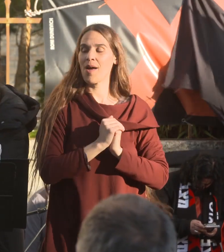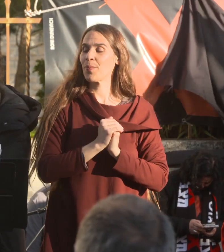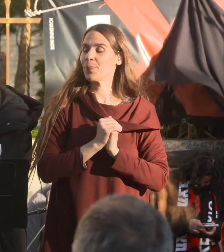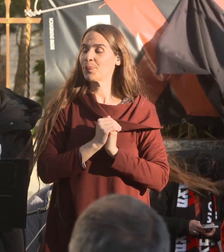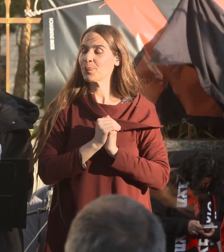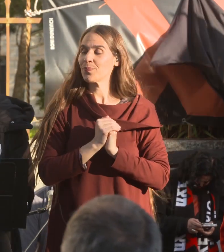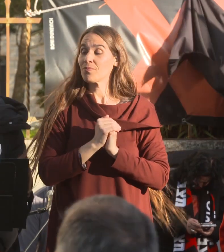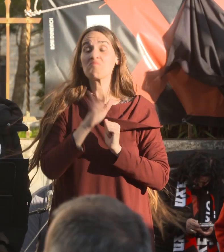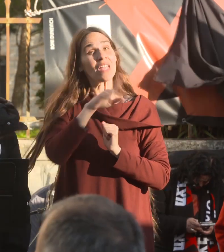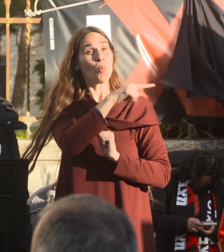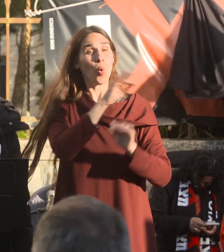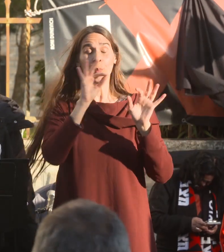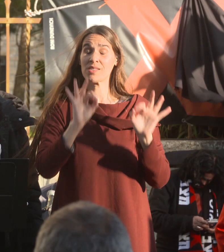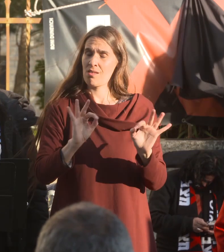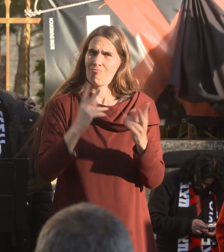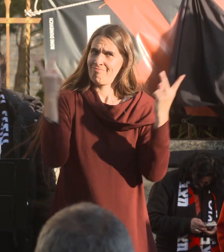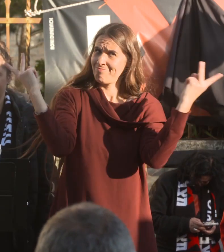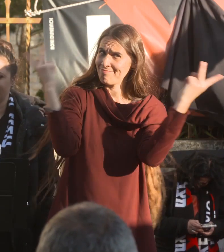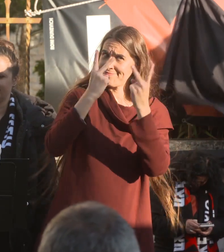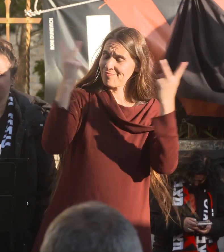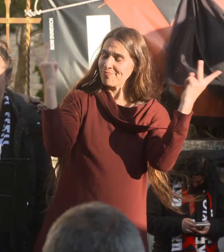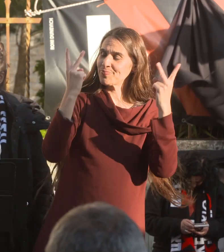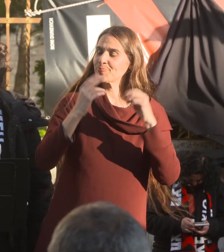גם הוא בסדר, אין פה שאלה,